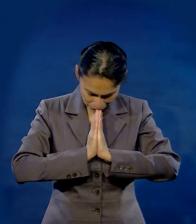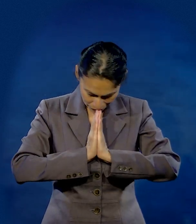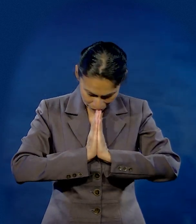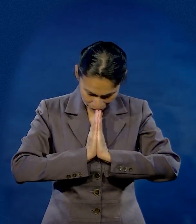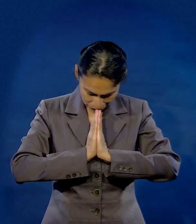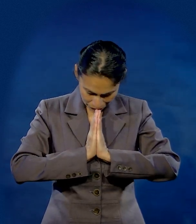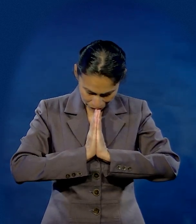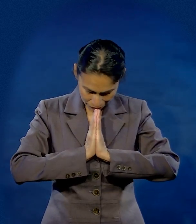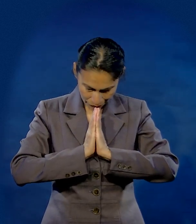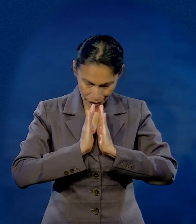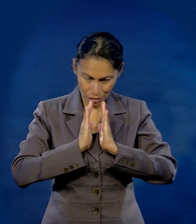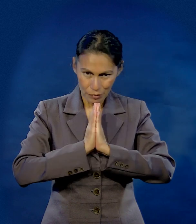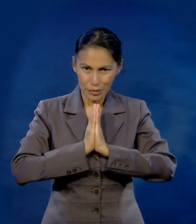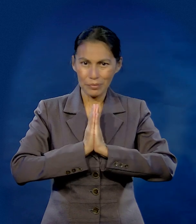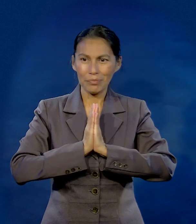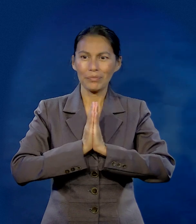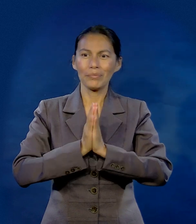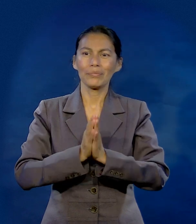Jesús